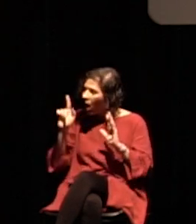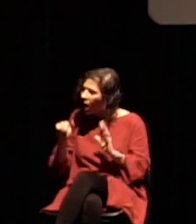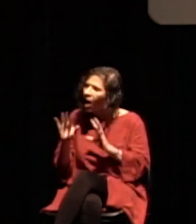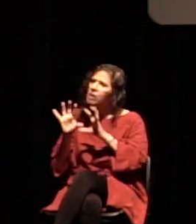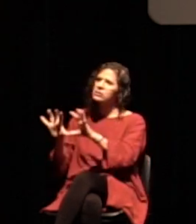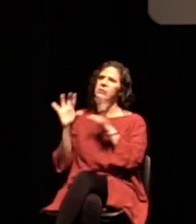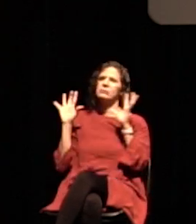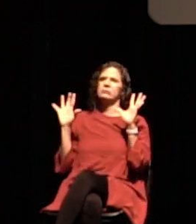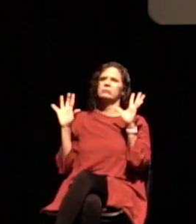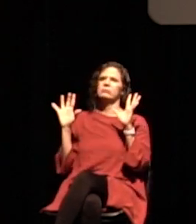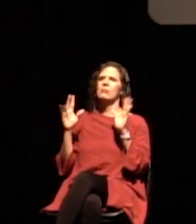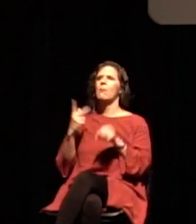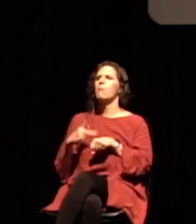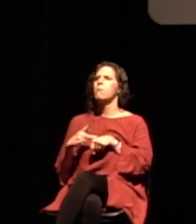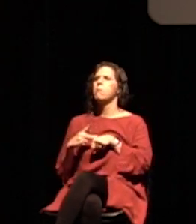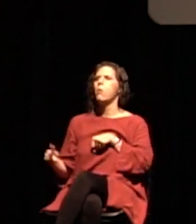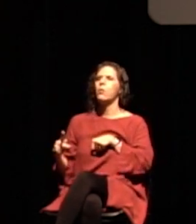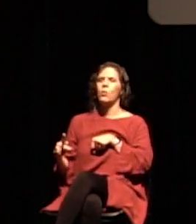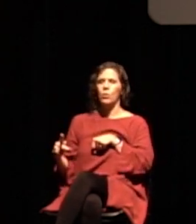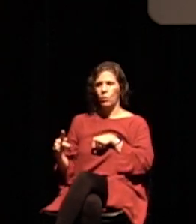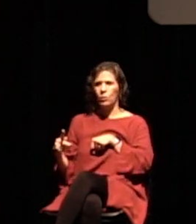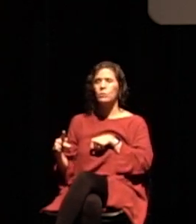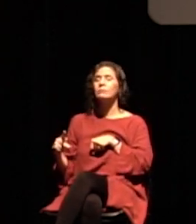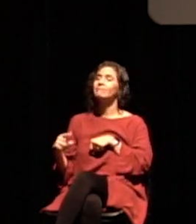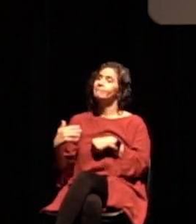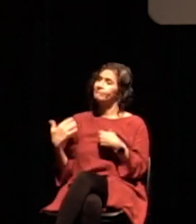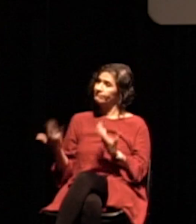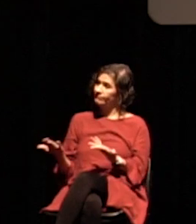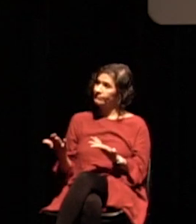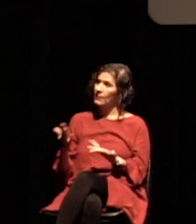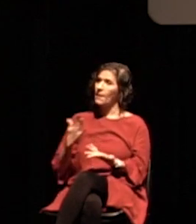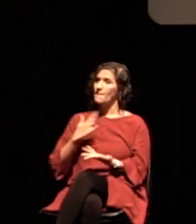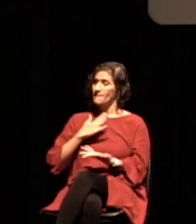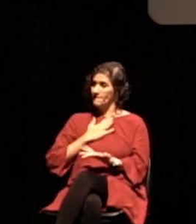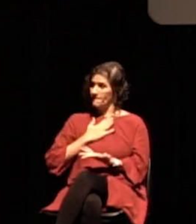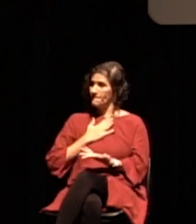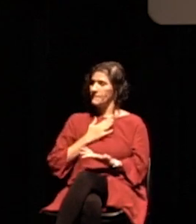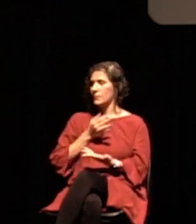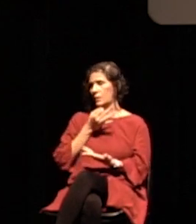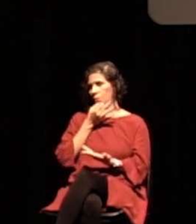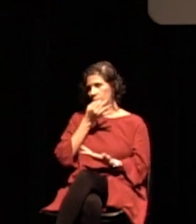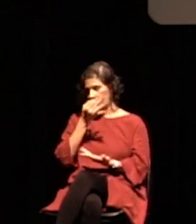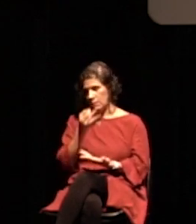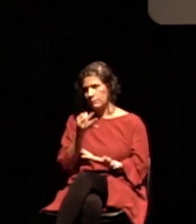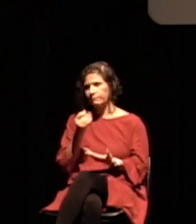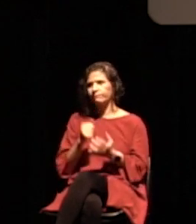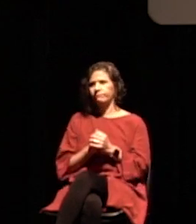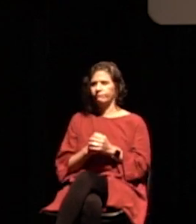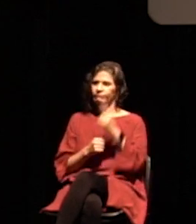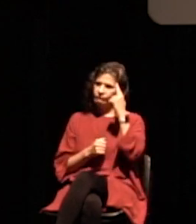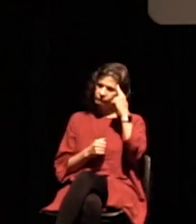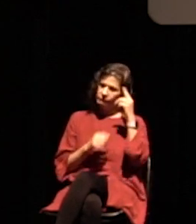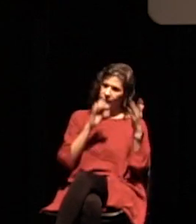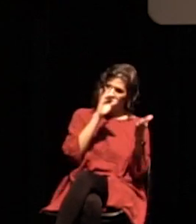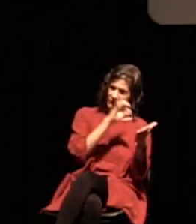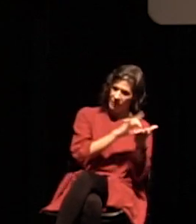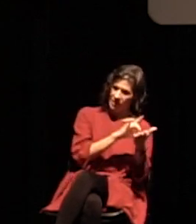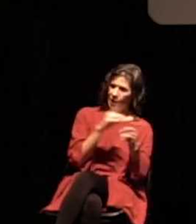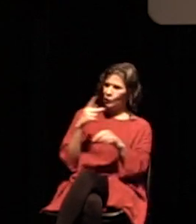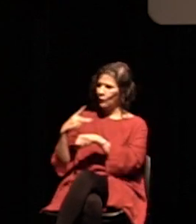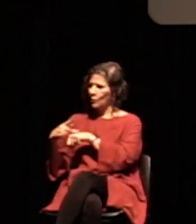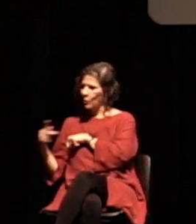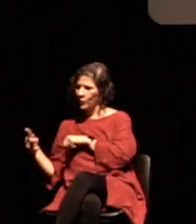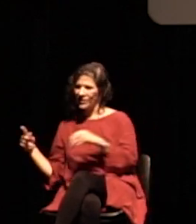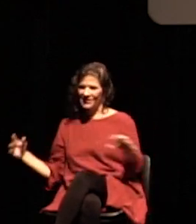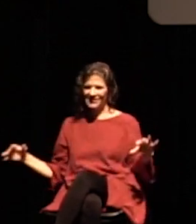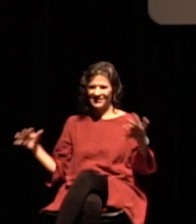é, né? Então, eu acho que há essa combinação, que parece paradoxal, entre